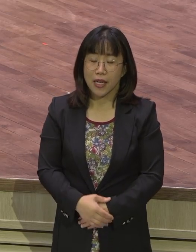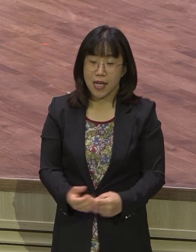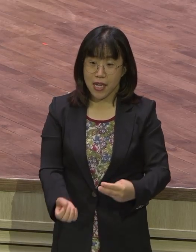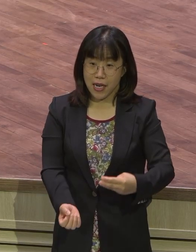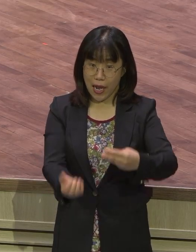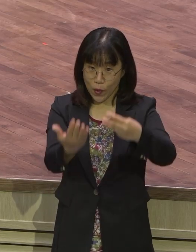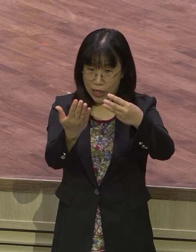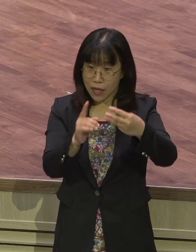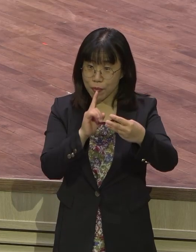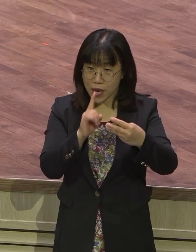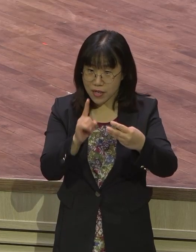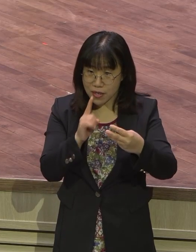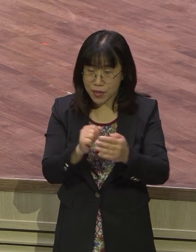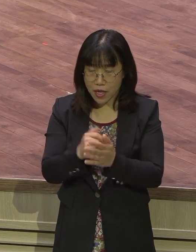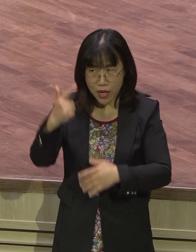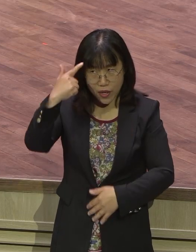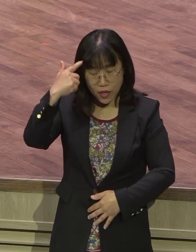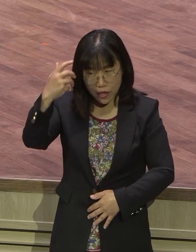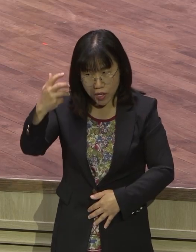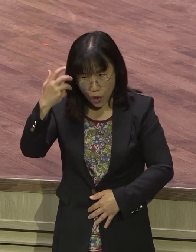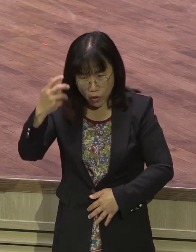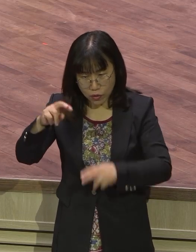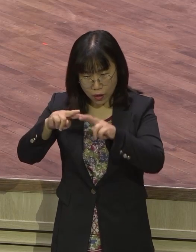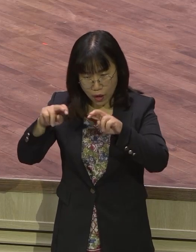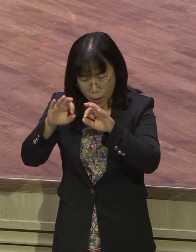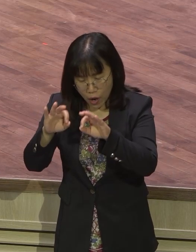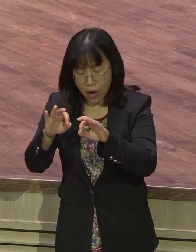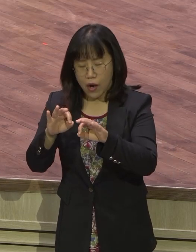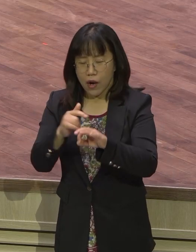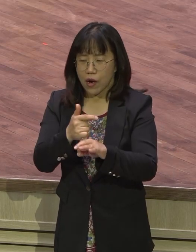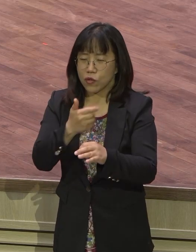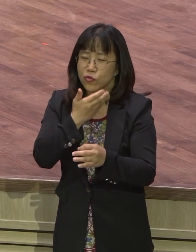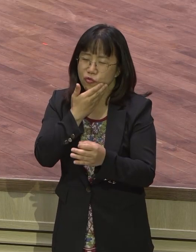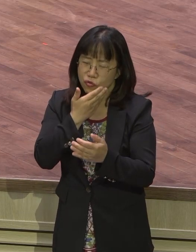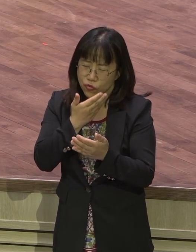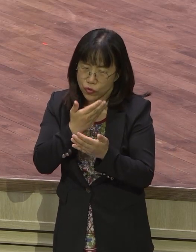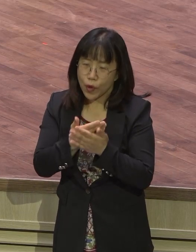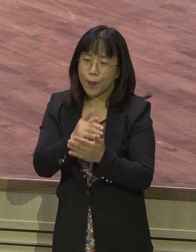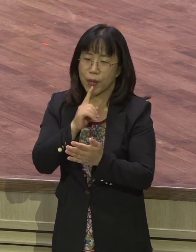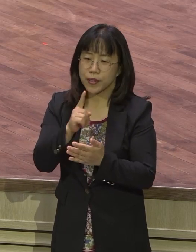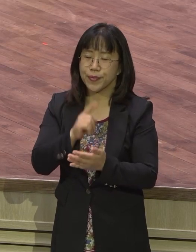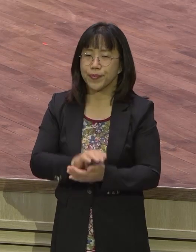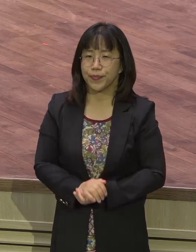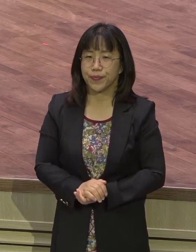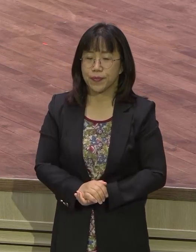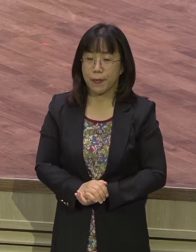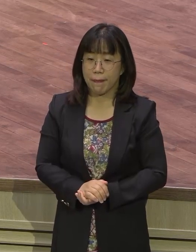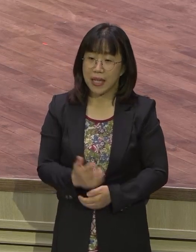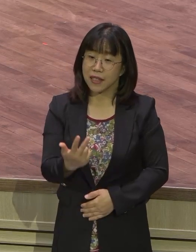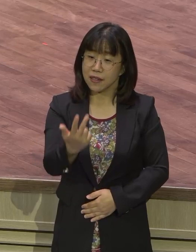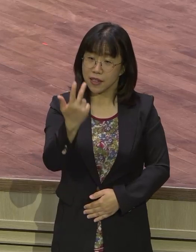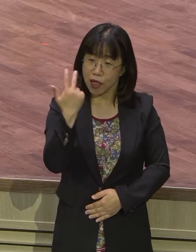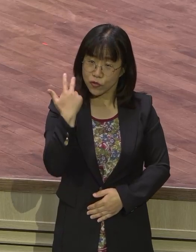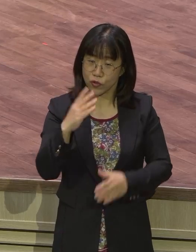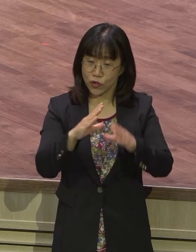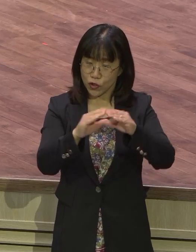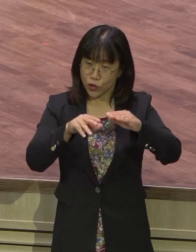레위기의 말씀은 영적으로 아주 중요한 말씀이에요. 지난 시간까지 말씀을 드린